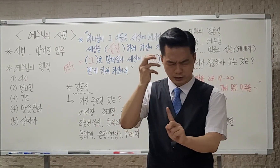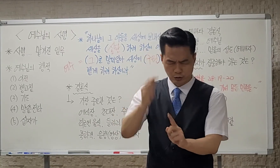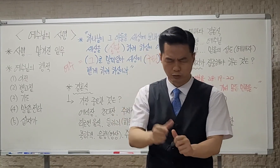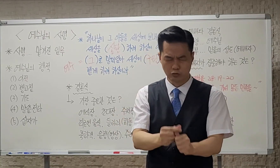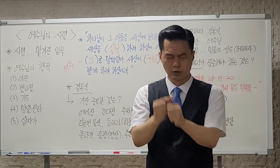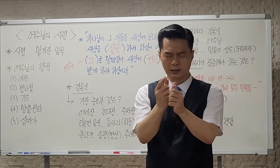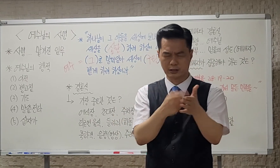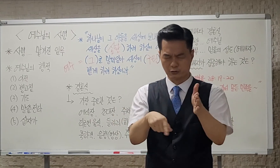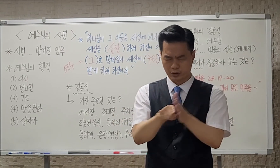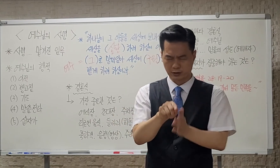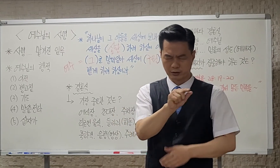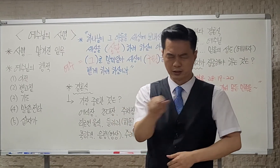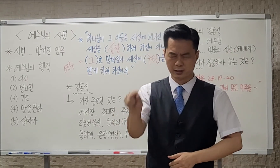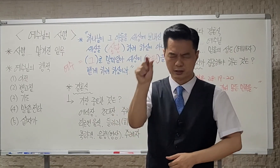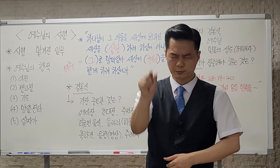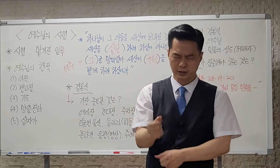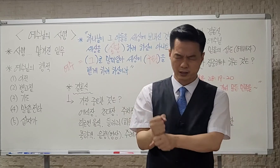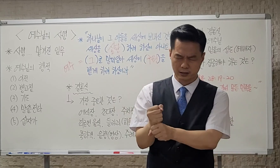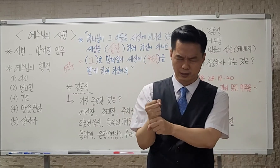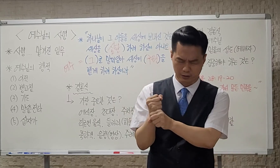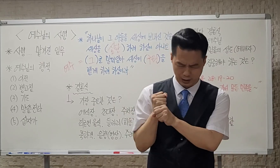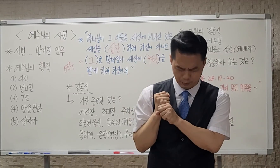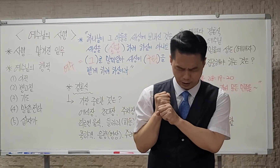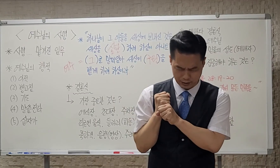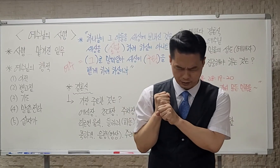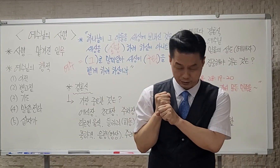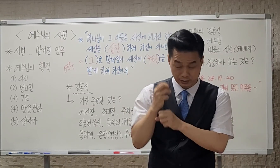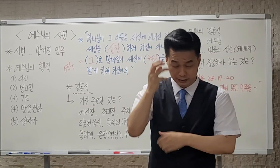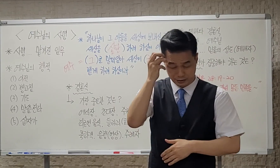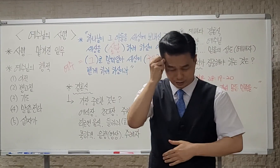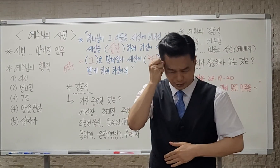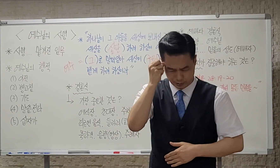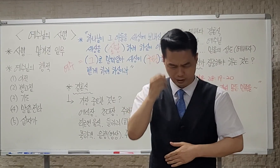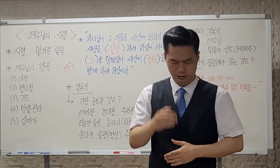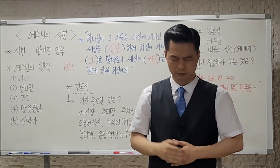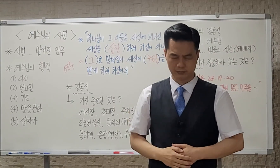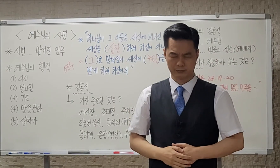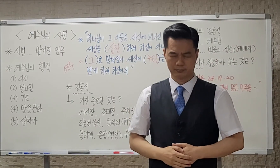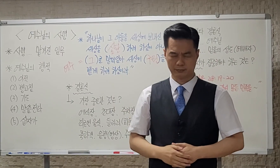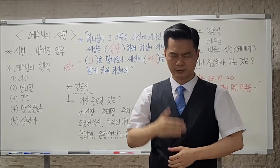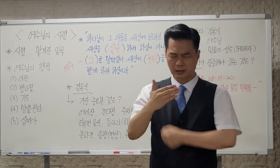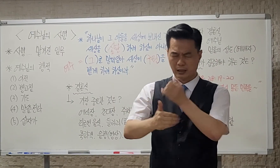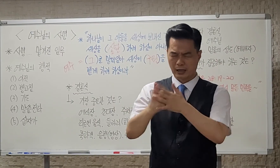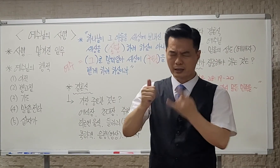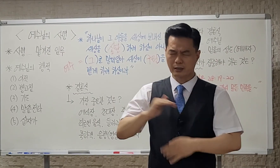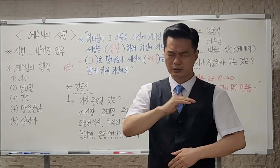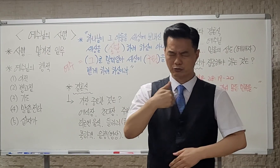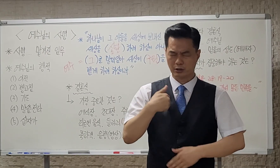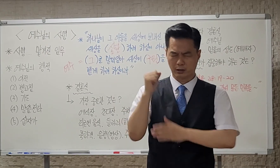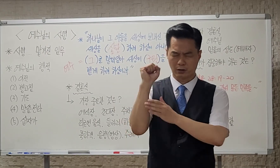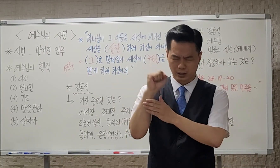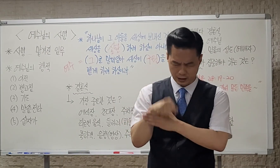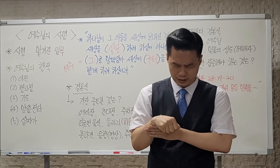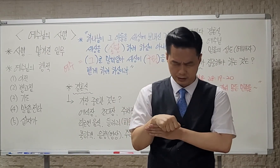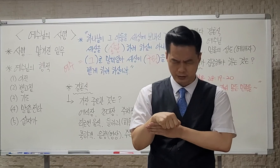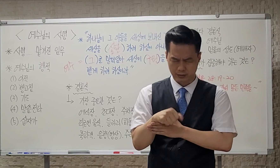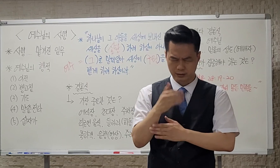영혼 구원하시기 위해서 십자가 사역을 감당하신 것을 기억합니다. 하나님께서 우리들에게 허락하신